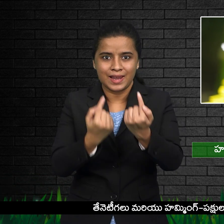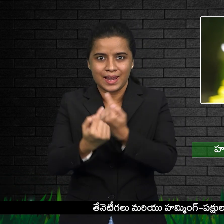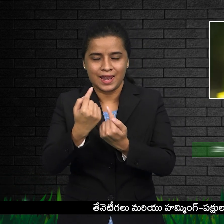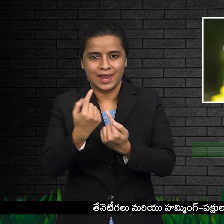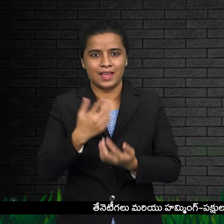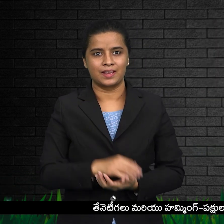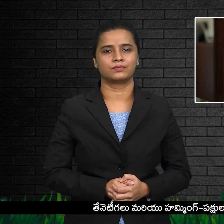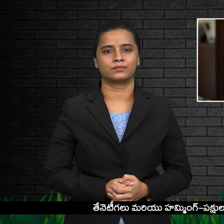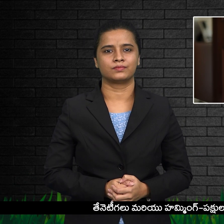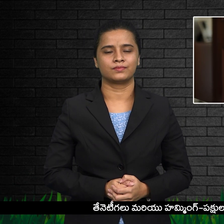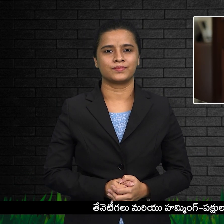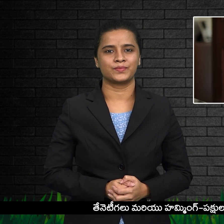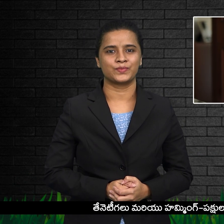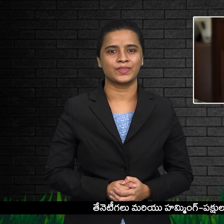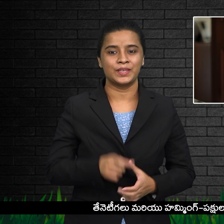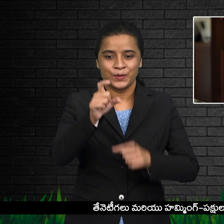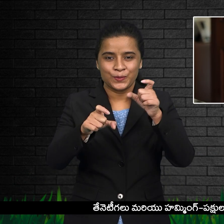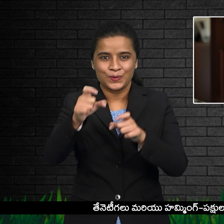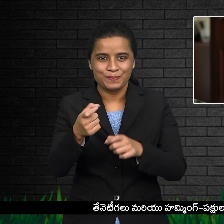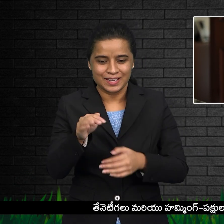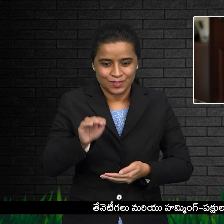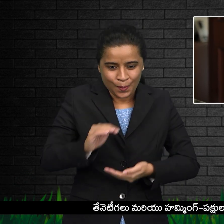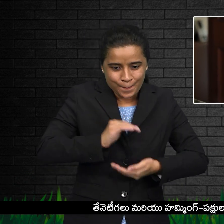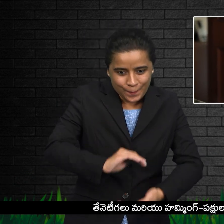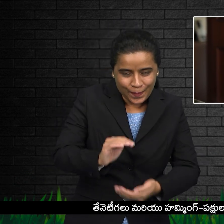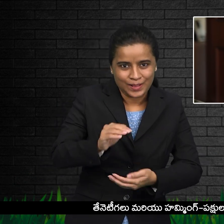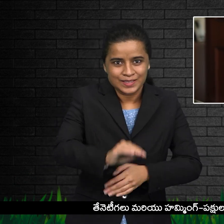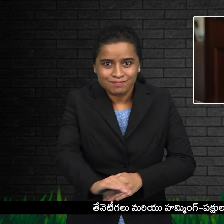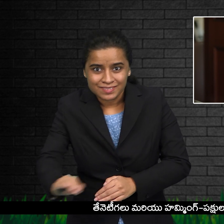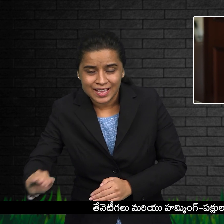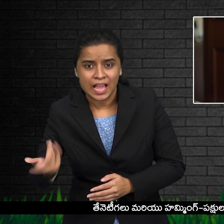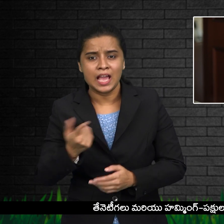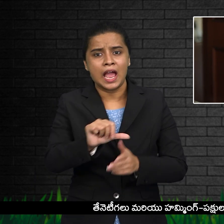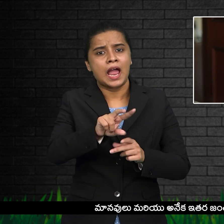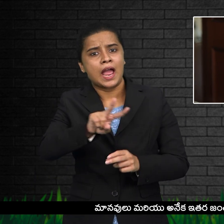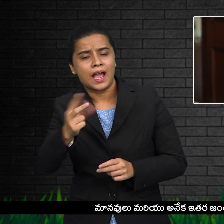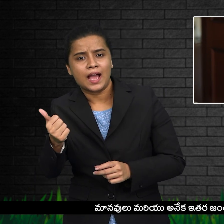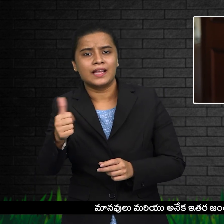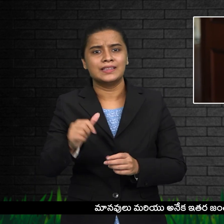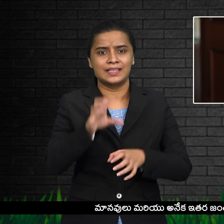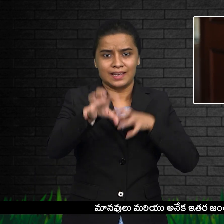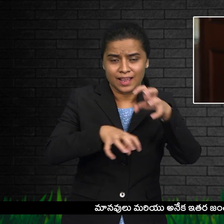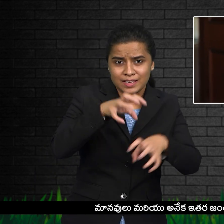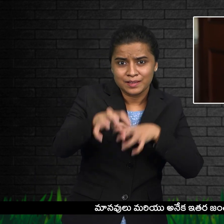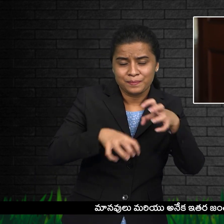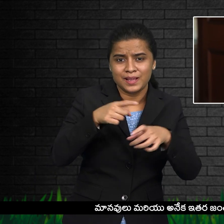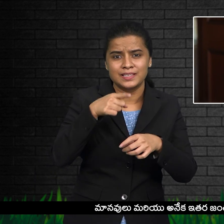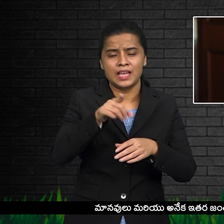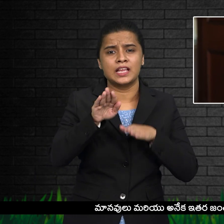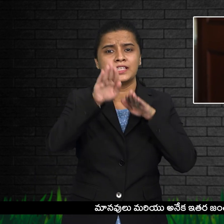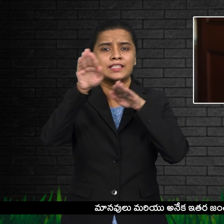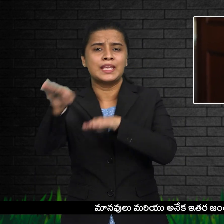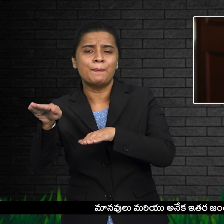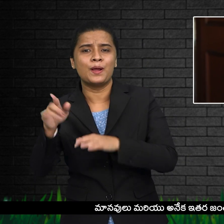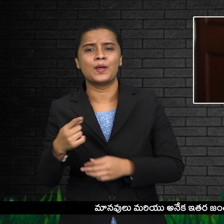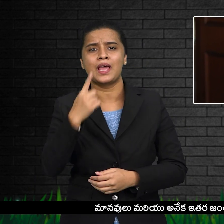తేనెటీగలు మరియు హమ్మింగ్ పక్షులు మొక్కల నుండి మకరందాన్ని పీల్చుకుంటాయి. మానవులు మరియు అనేక ఇతర